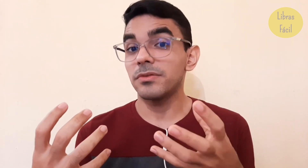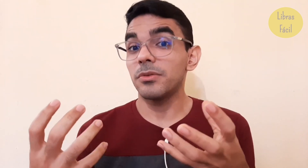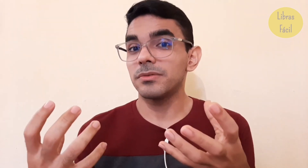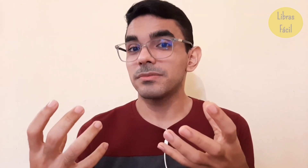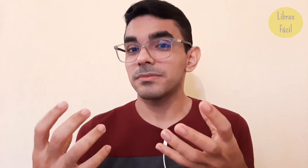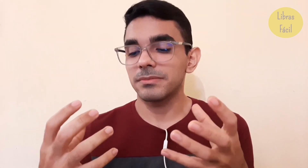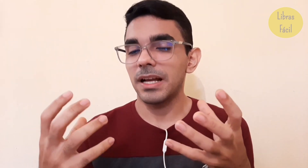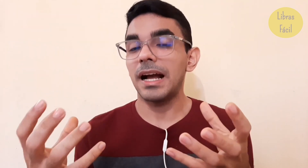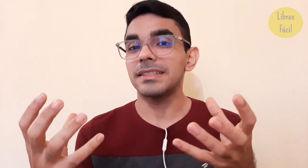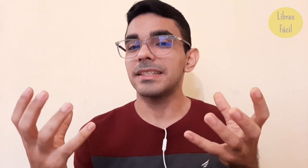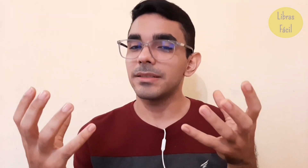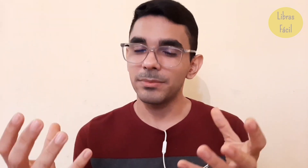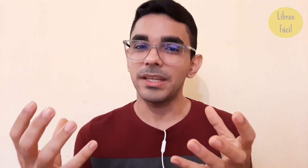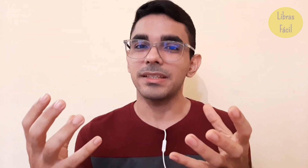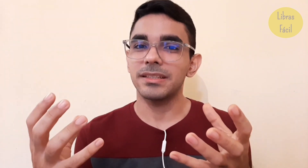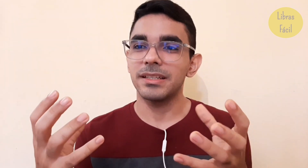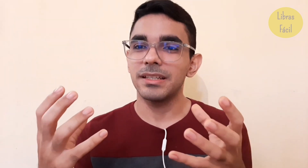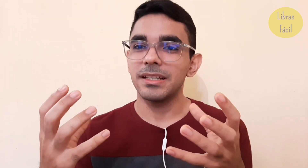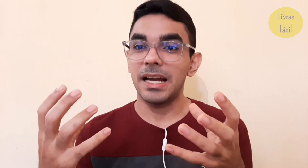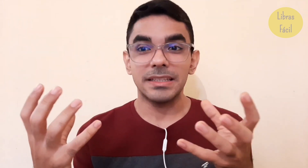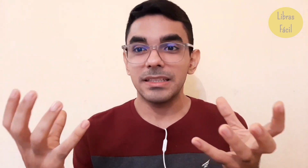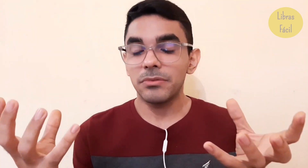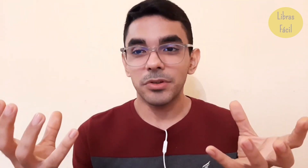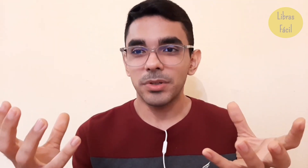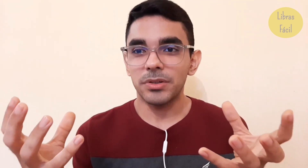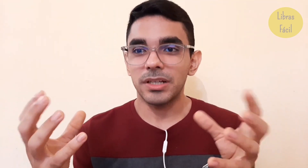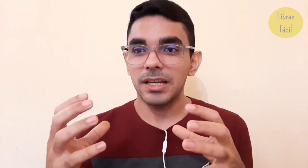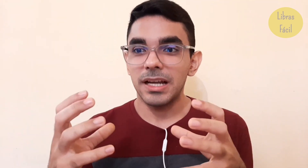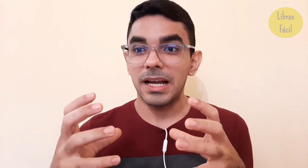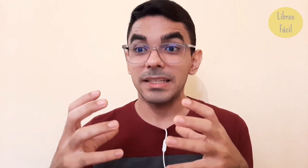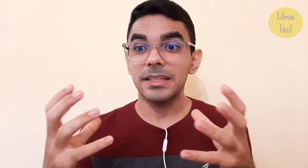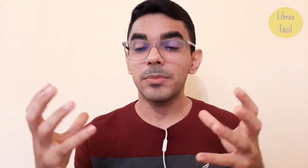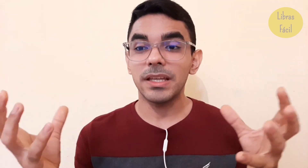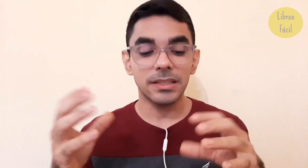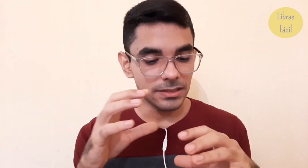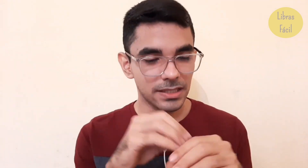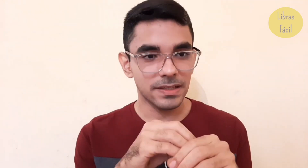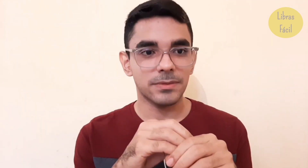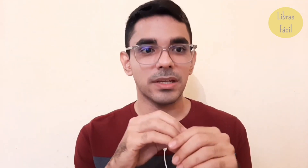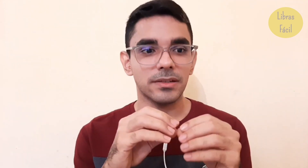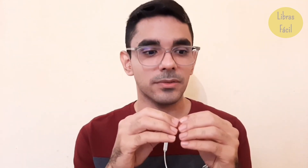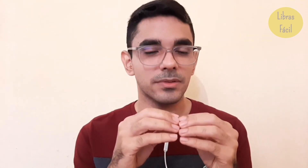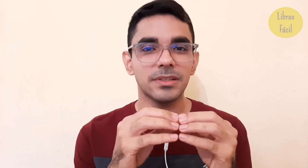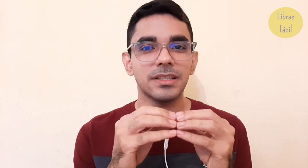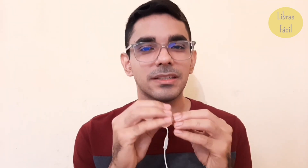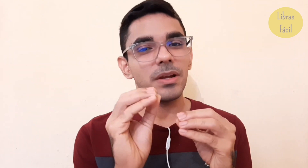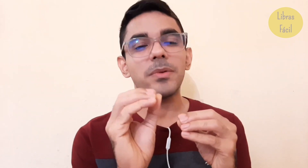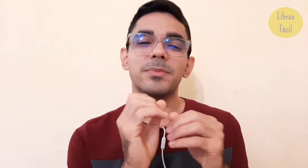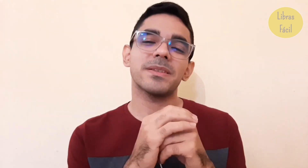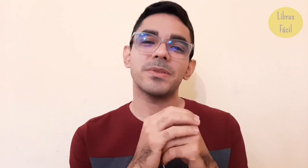salvou, ainda bem. Ainda não foi o pior, ainda bem nesse aspecto. Então, é uma expressão